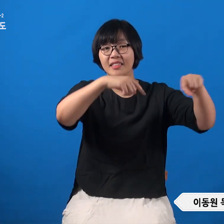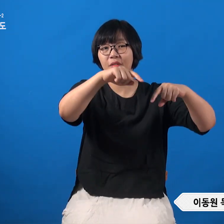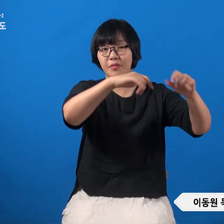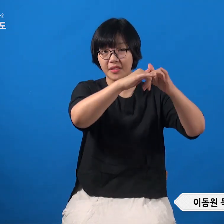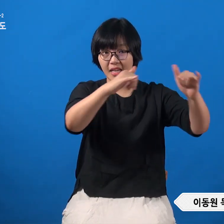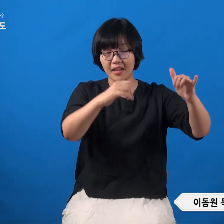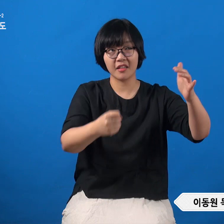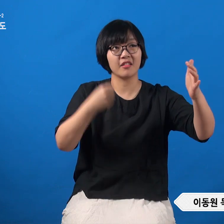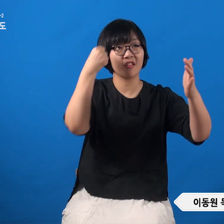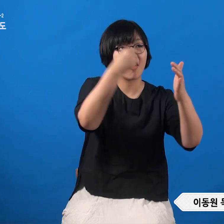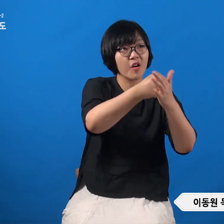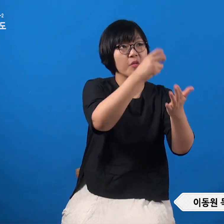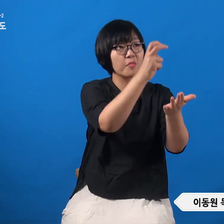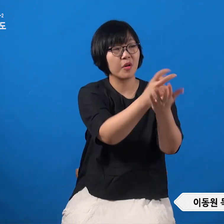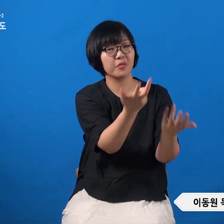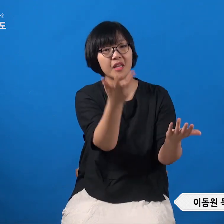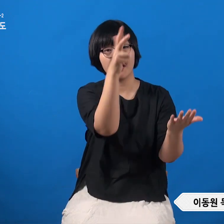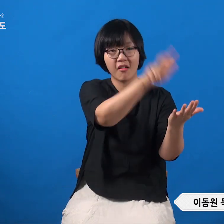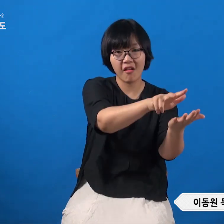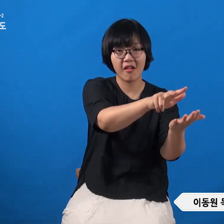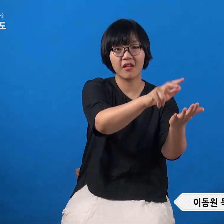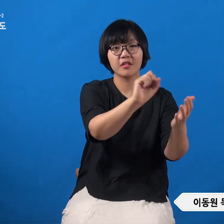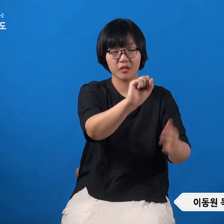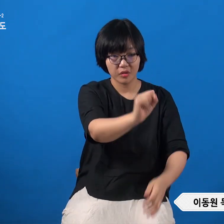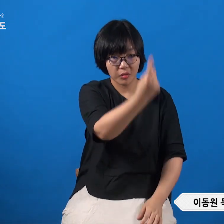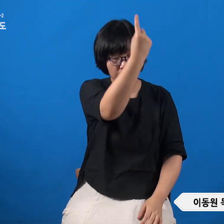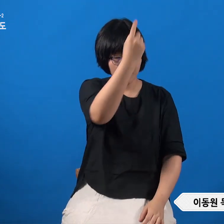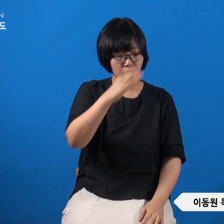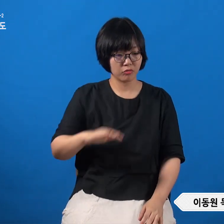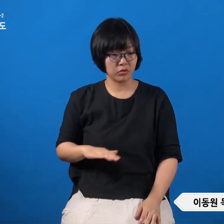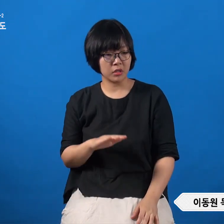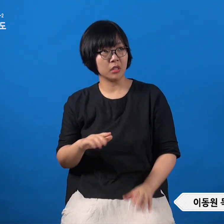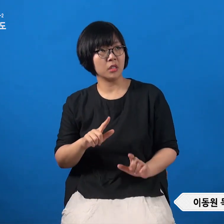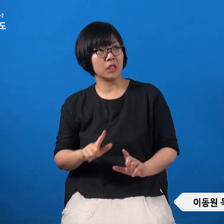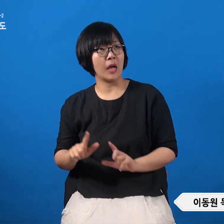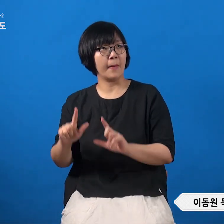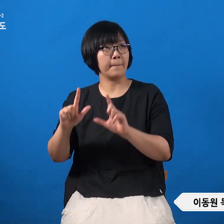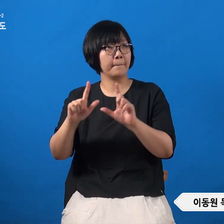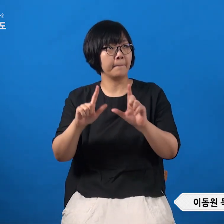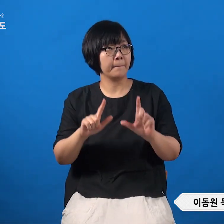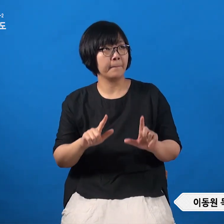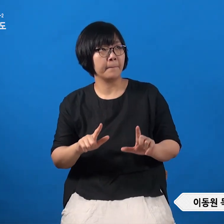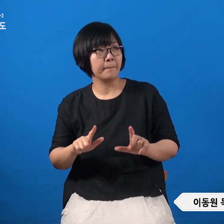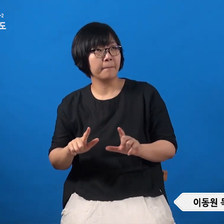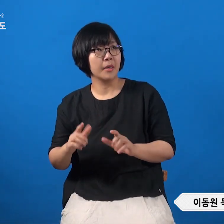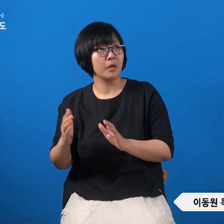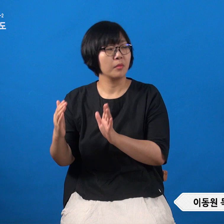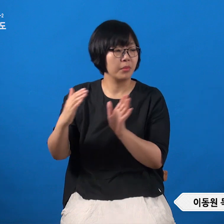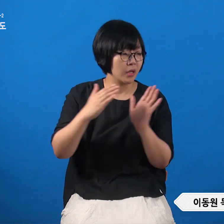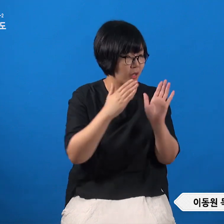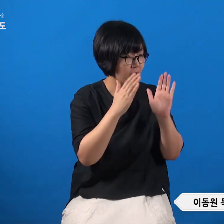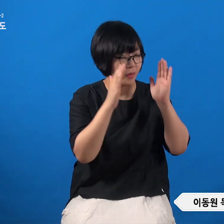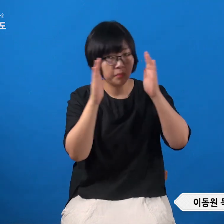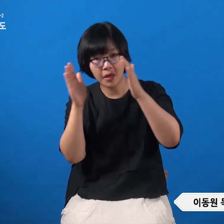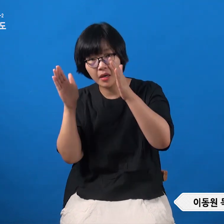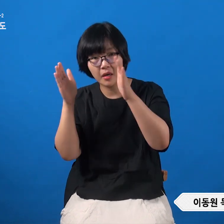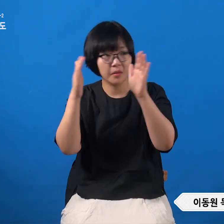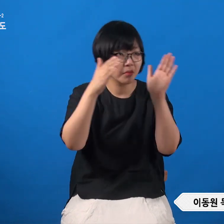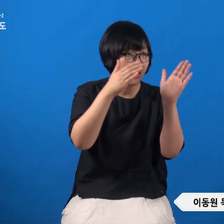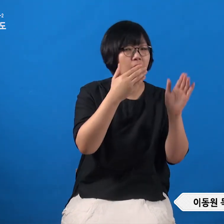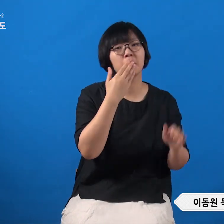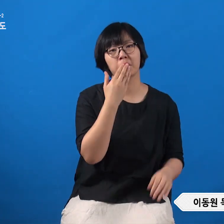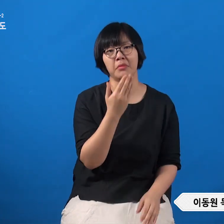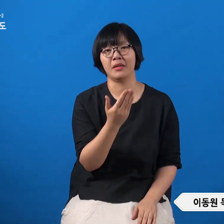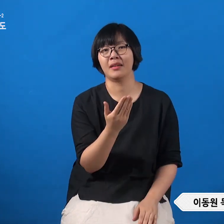지도자들의 결정에 의해서 우리의 삶은 지도자들이 어떤 결정을 하느냐에 따라서 저와 여러분의 삶이